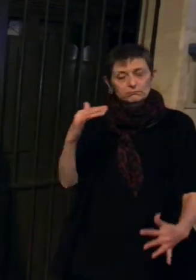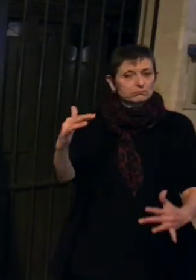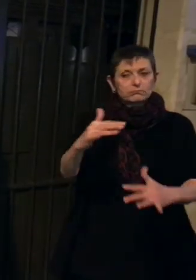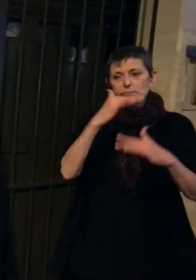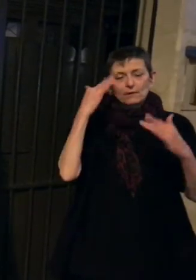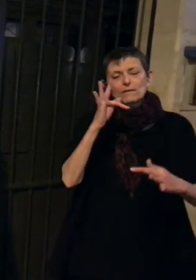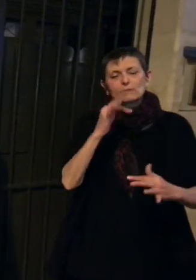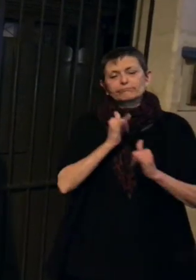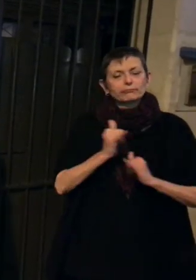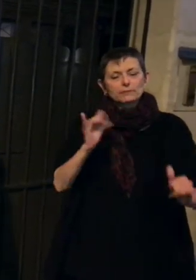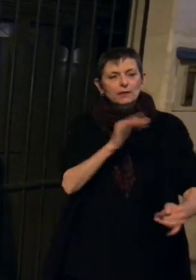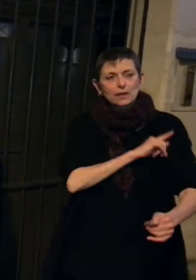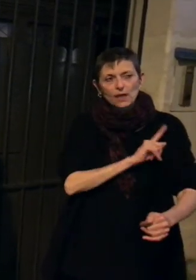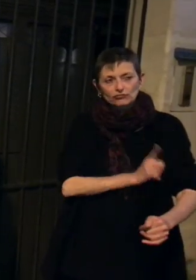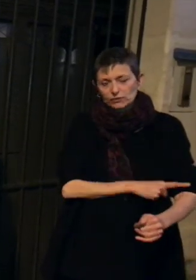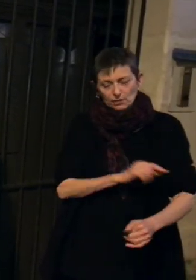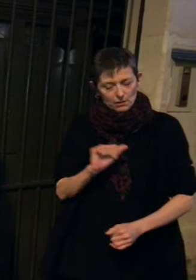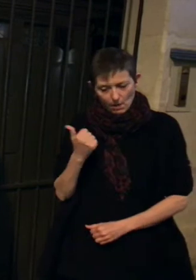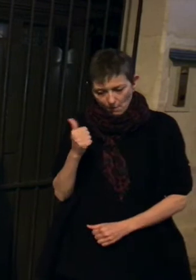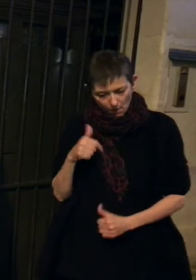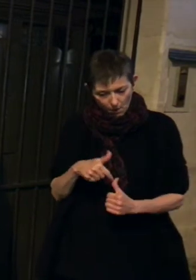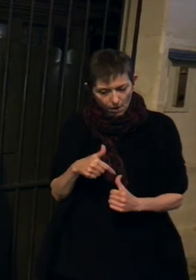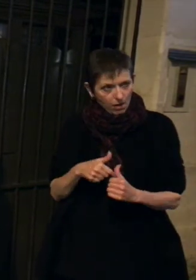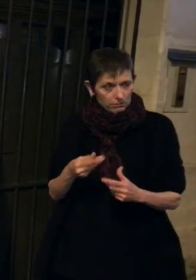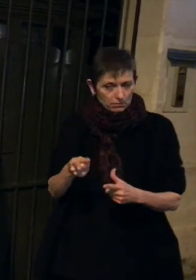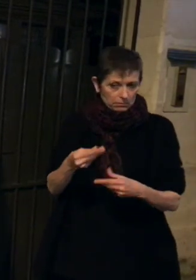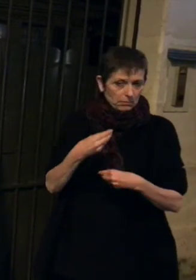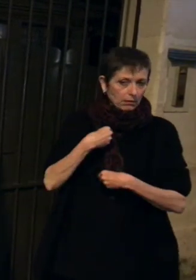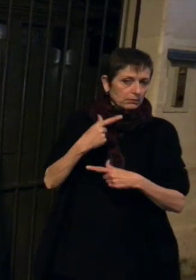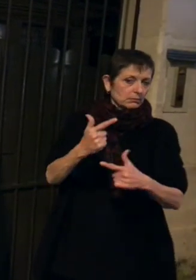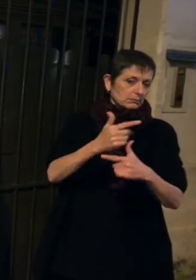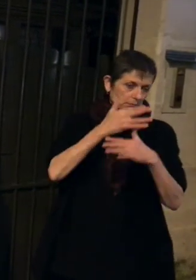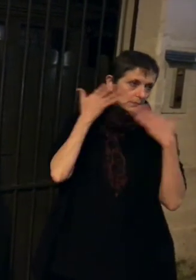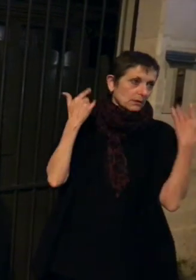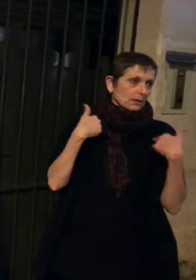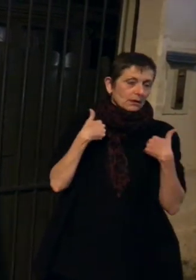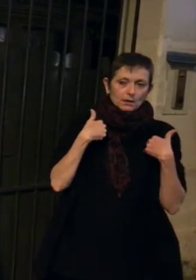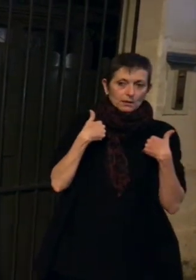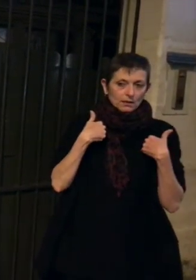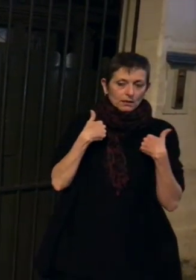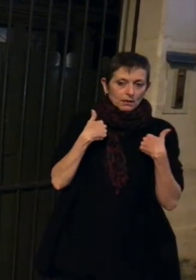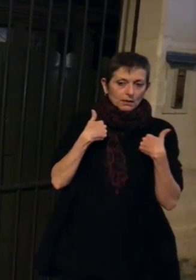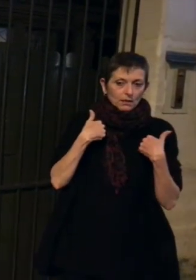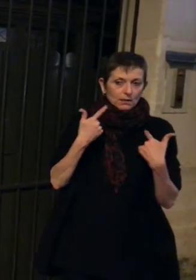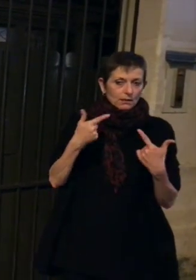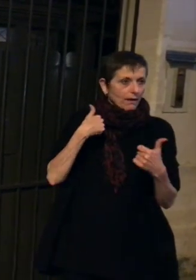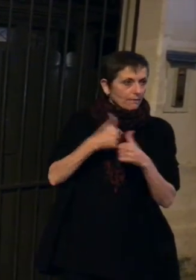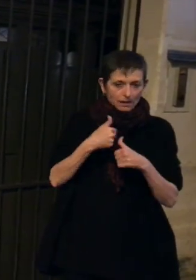scène et qu'on ressent nous aussi du coup, et on est super content d'observer les